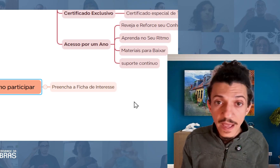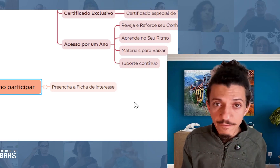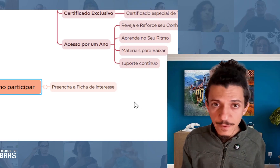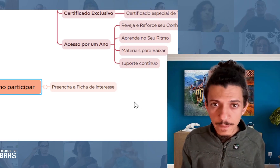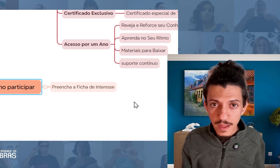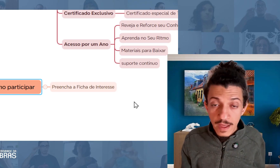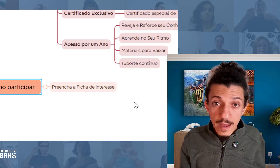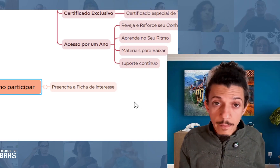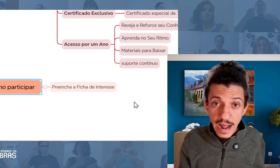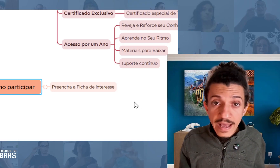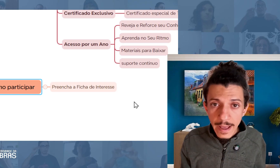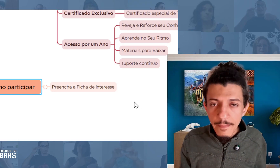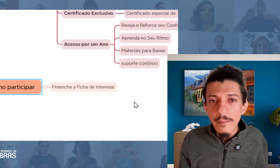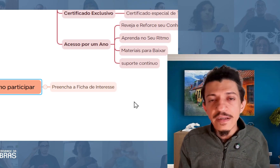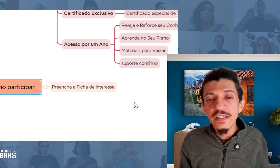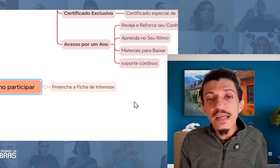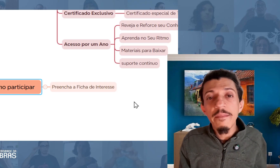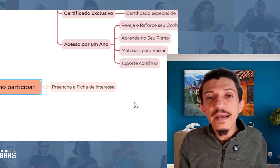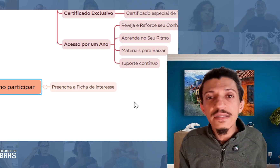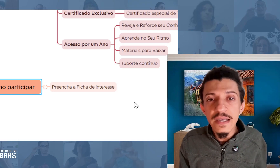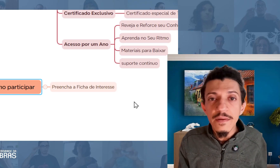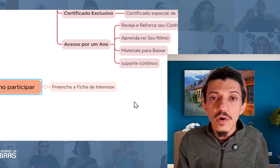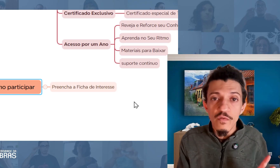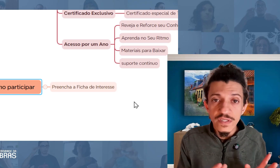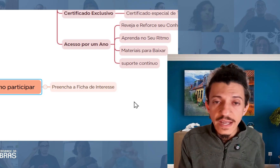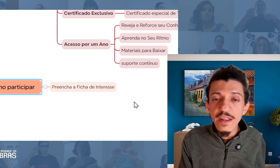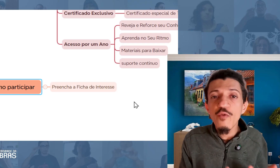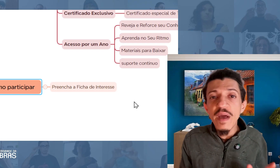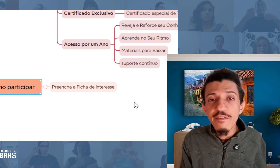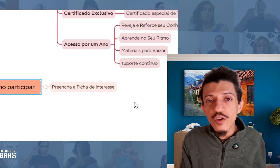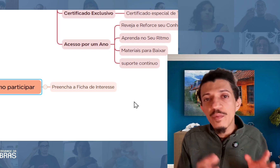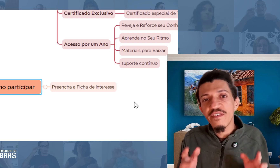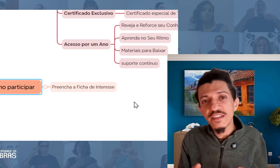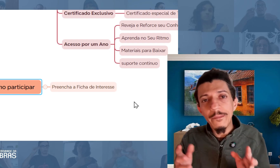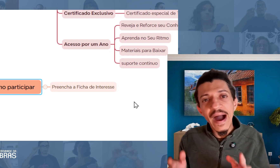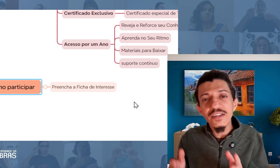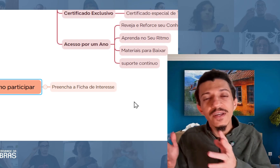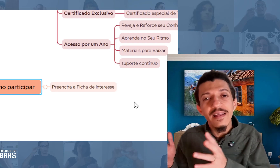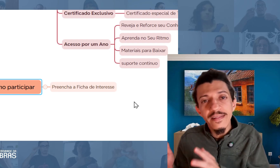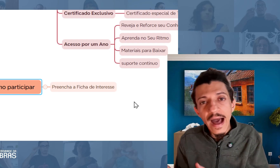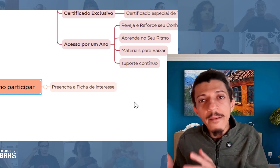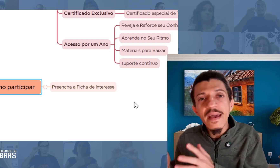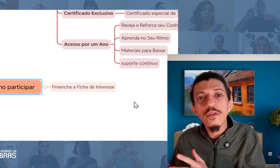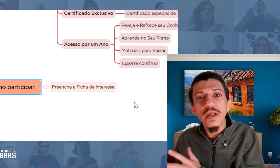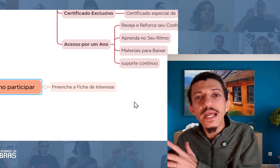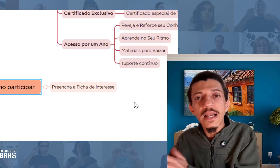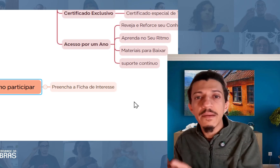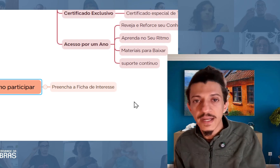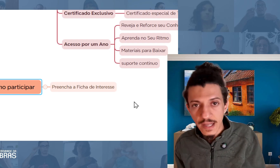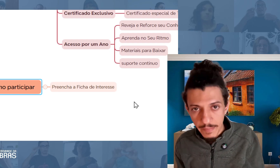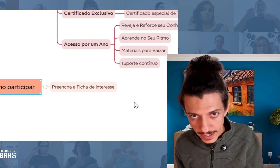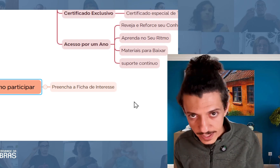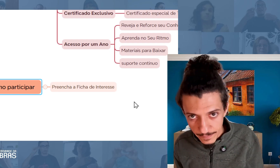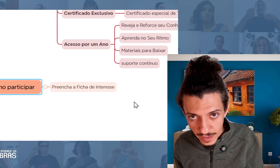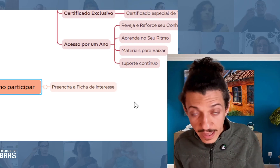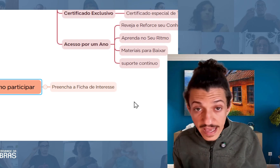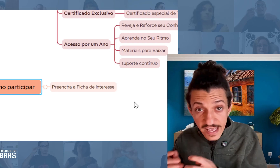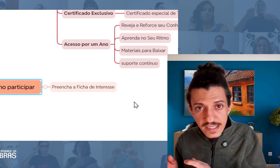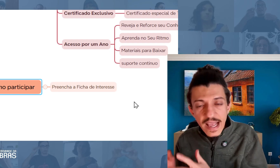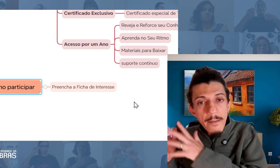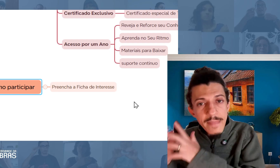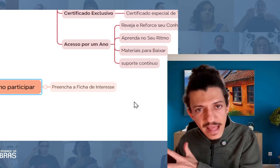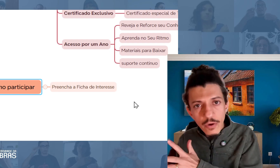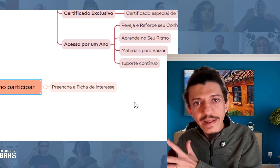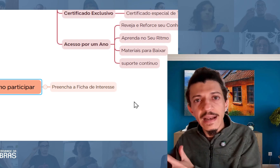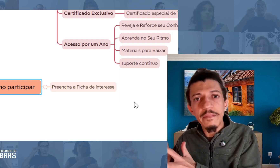nada, enfim. Para quê? Para a gente saber se você tem o perfil para fazer parte da mentoria Libras na Prática. E